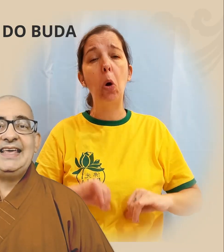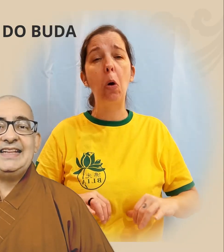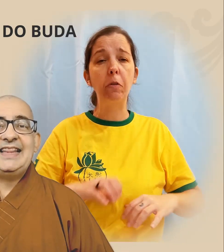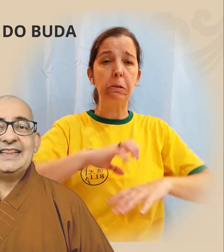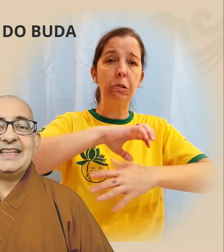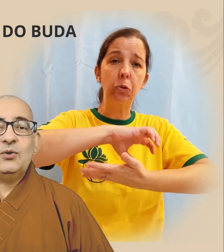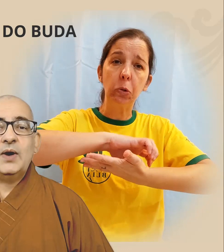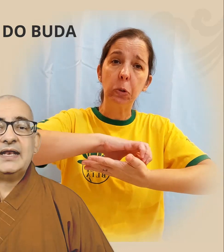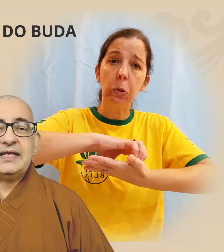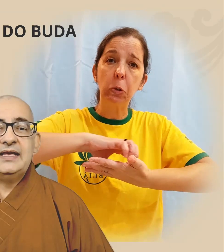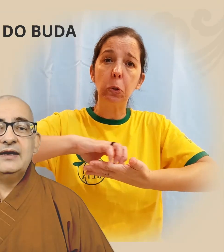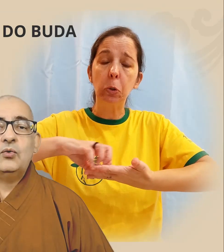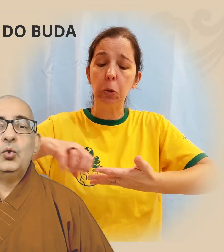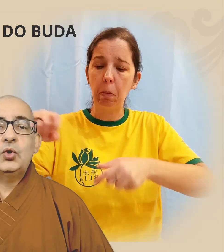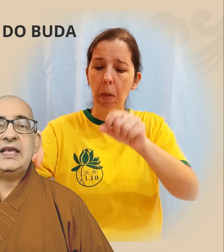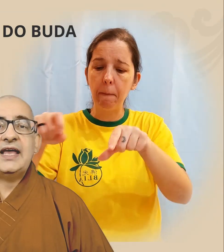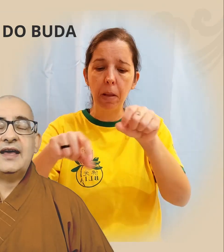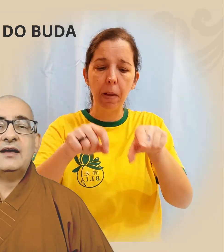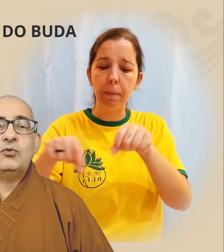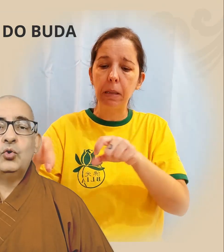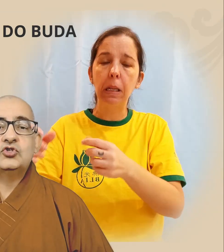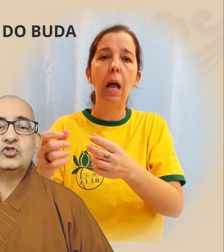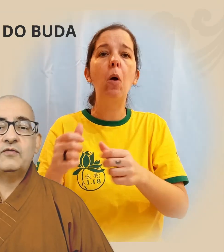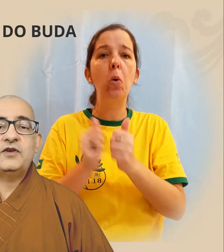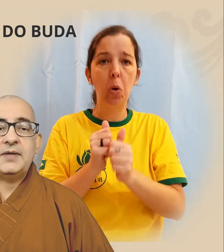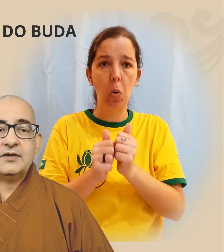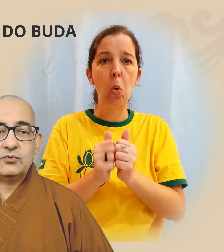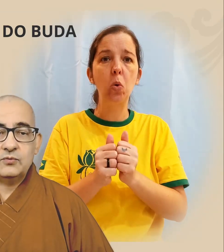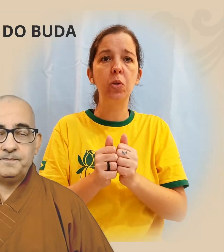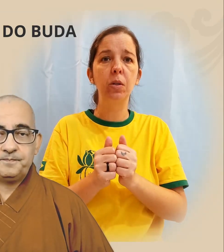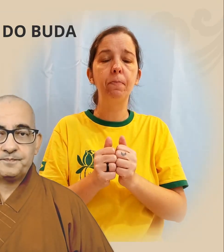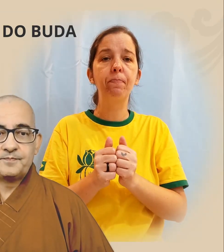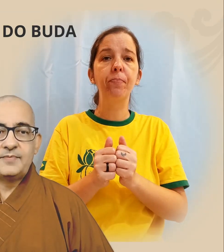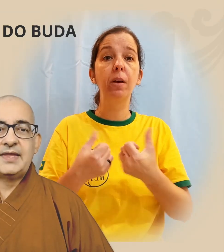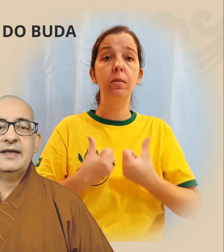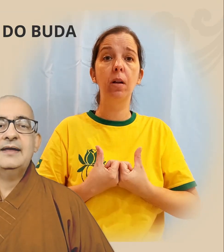Ele entendeu ali o que era o sofrimento.